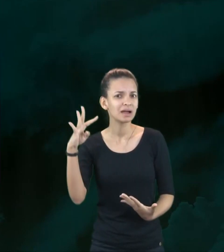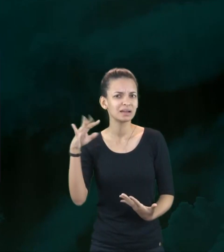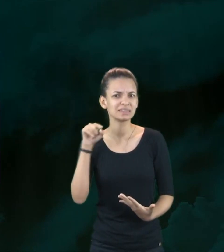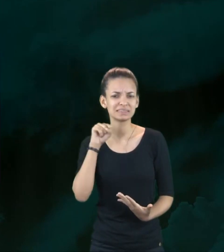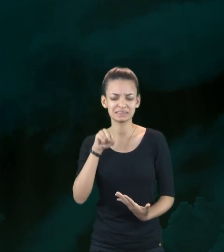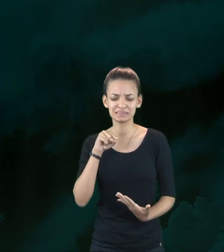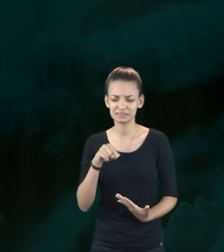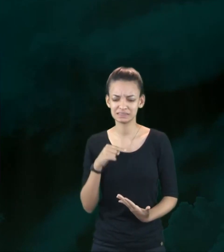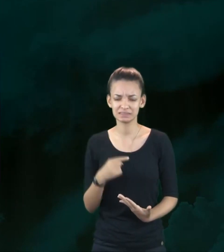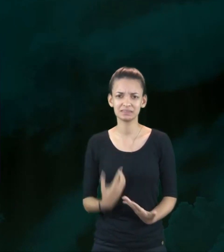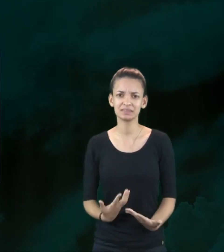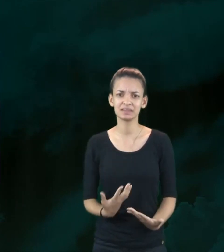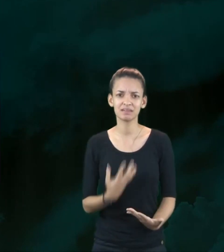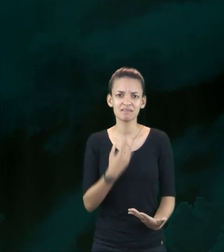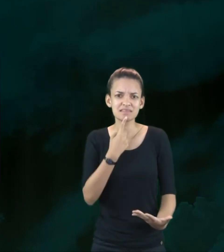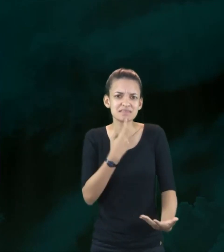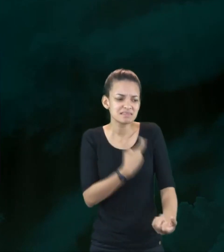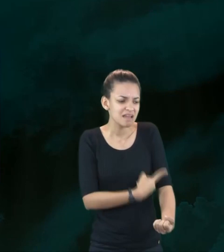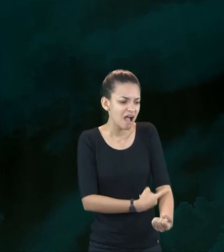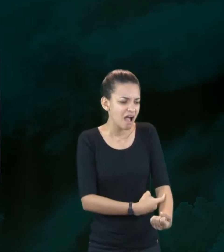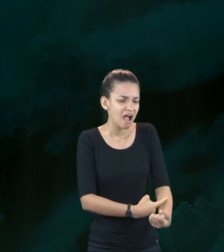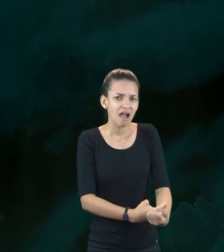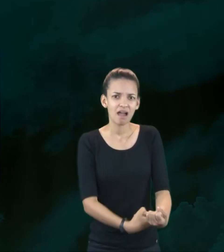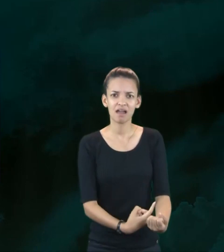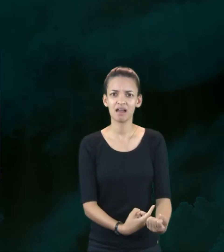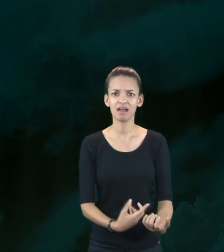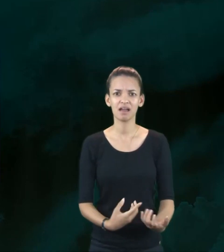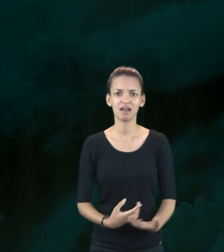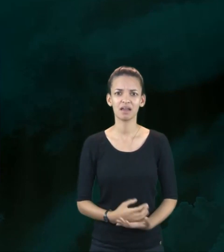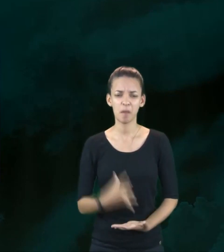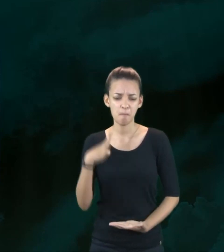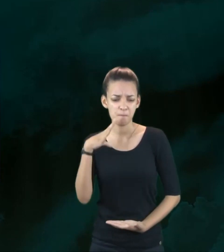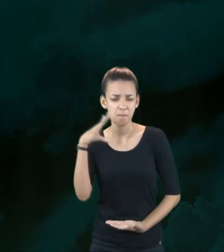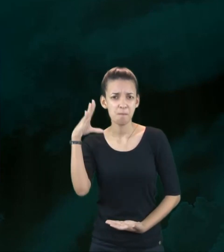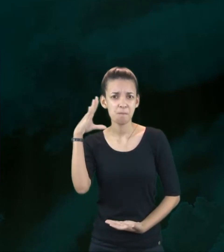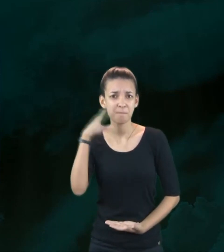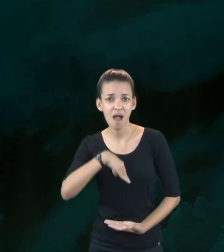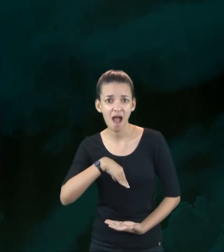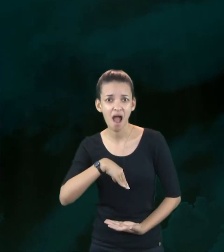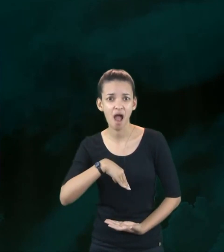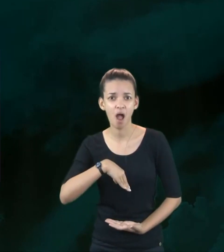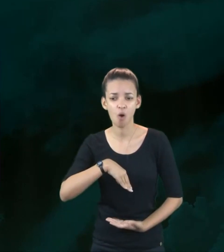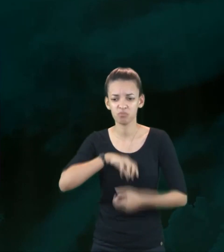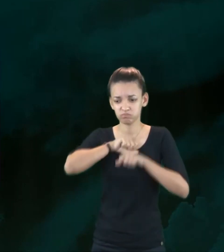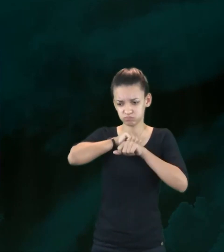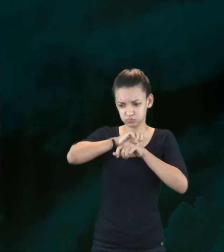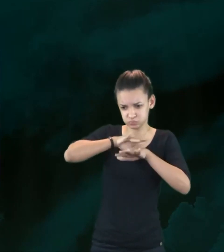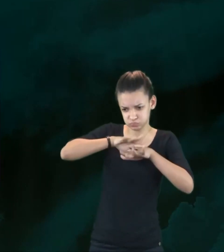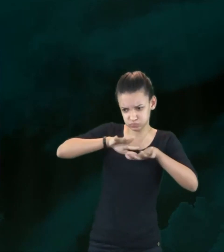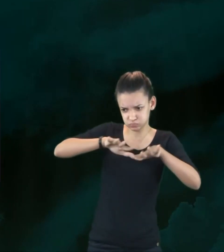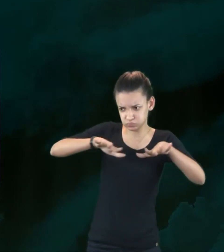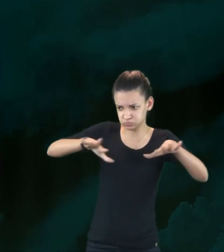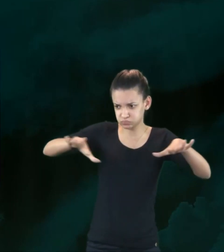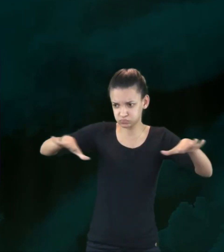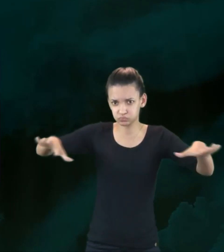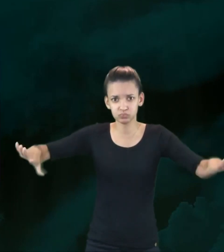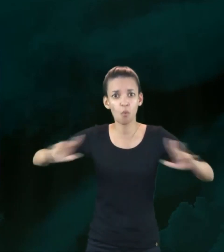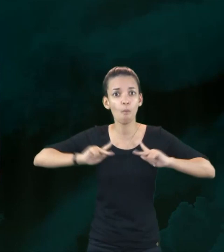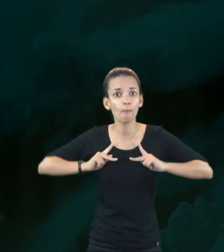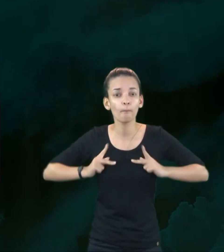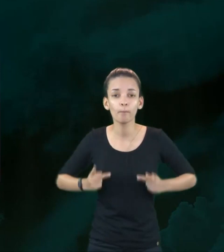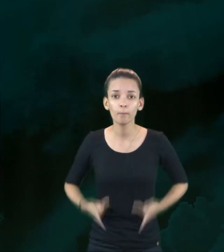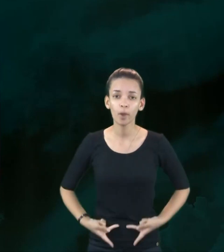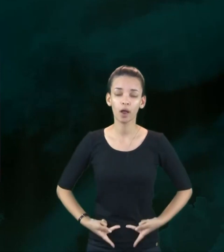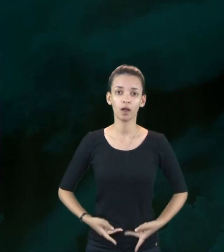sangue estaria se espalhando por toda a raça humana. Vai chegar um momento que não haverá